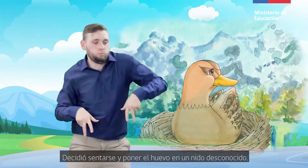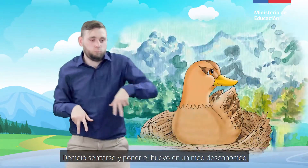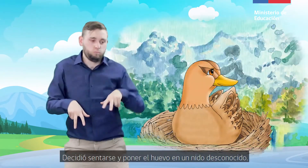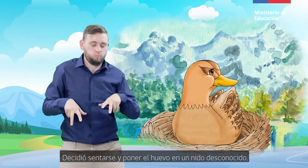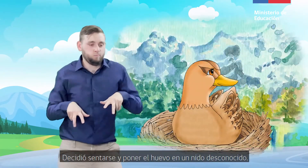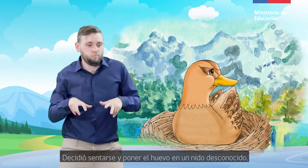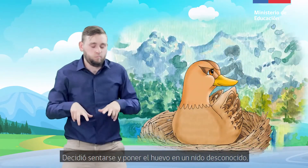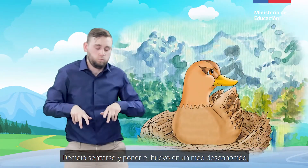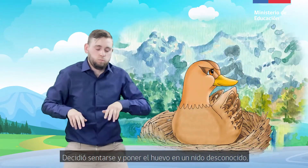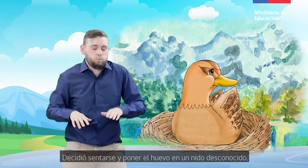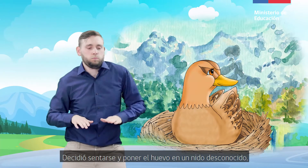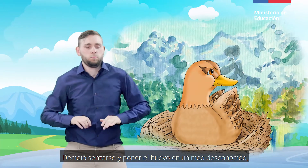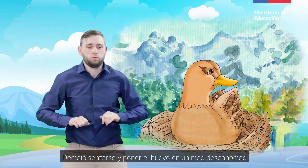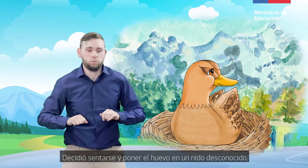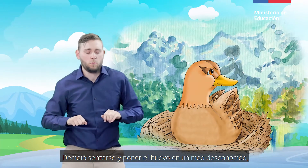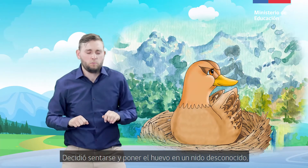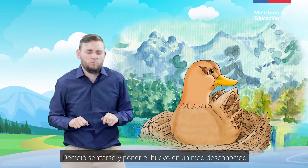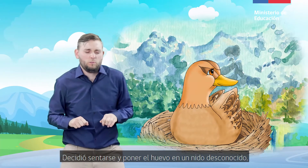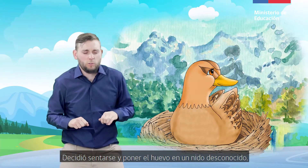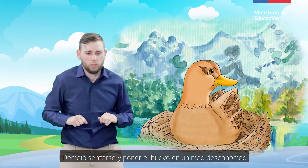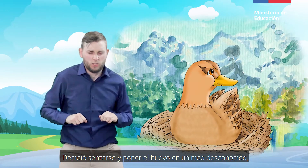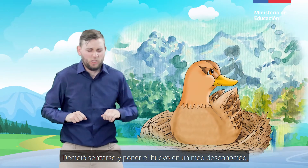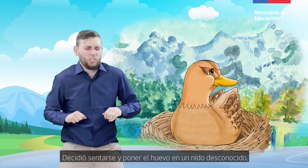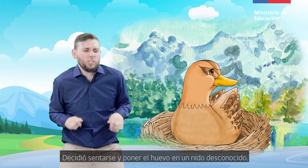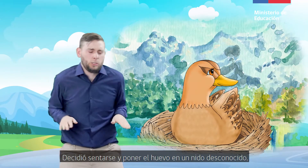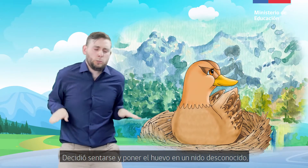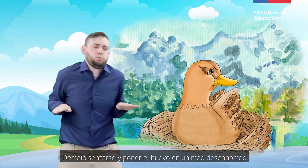Decidió sentarse y poner el huevo en un nido desconocido,